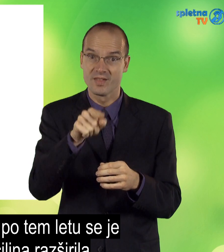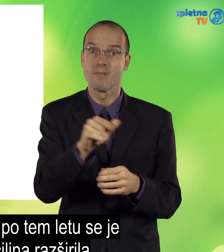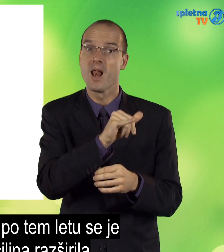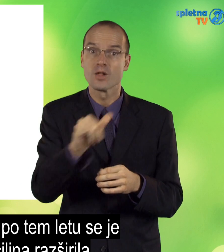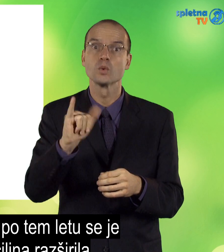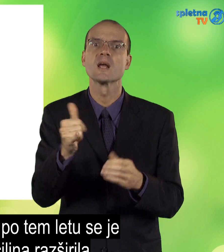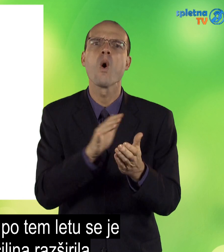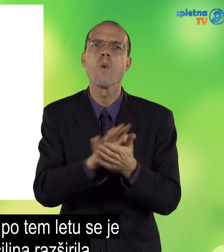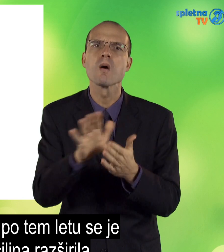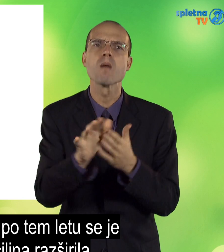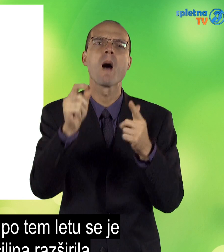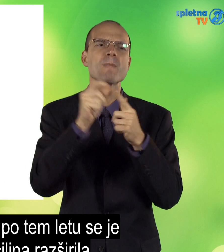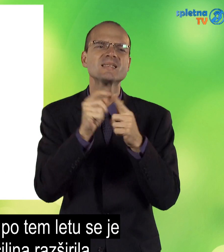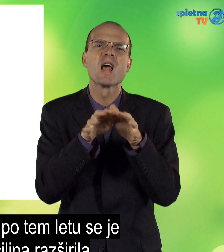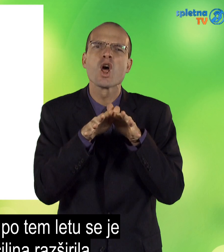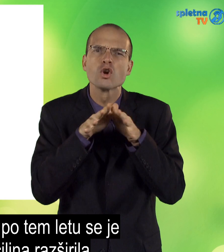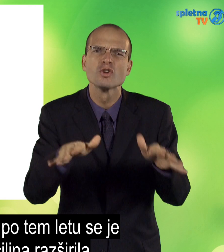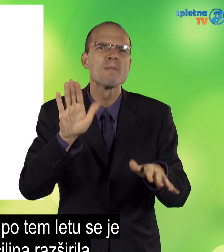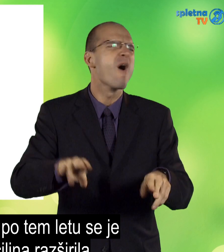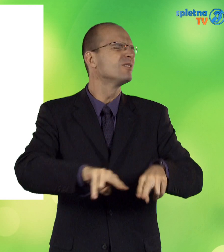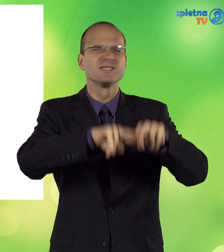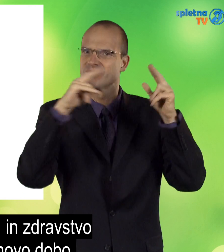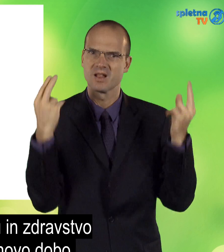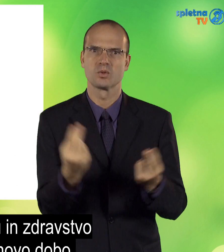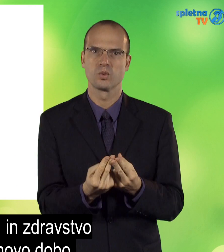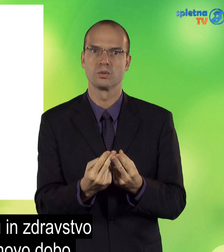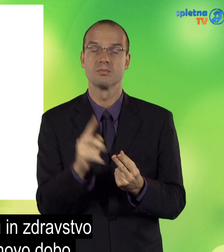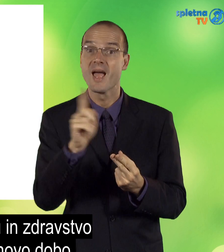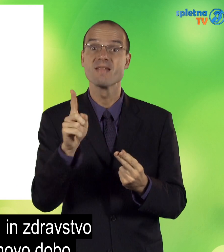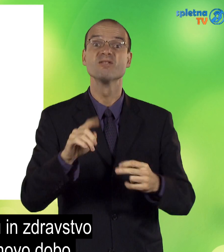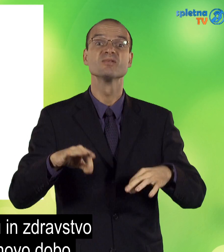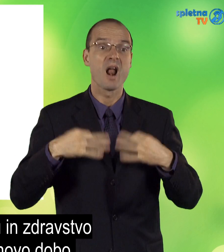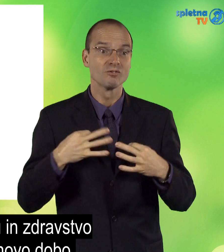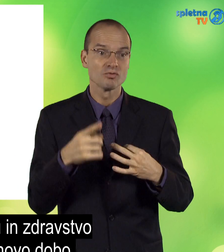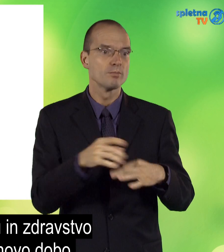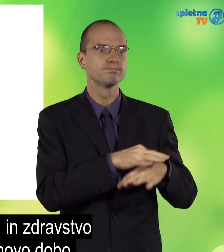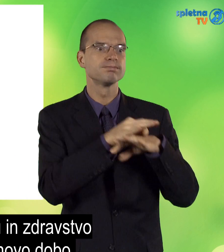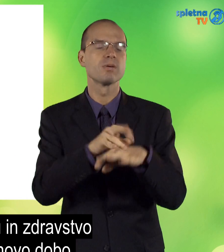uporaba penicilina razširila po vsem svetu in zdravstvo popeljala v novo dobo.